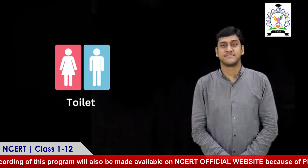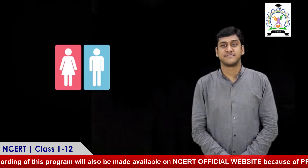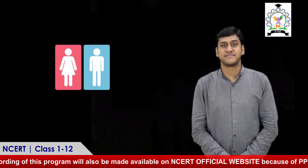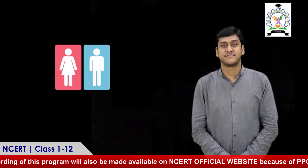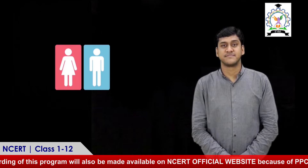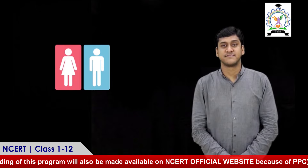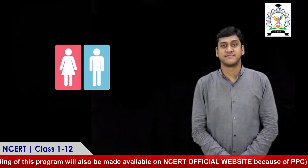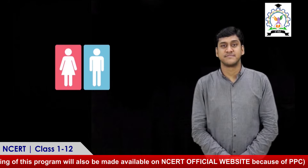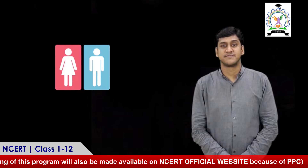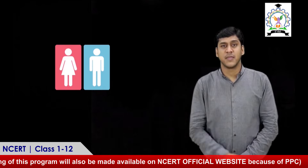शौचालय,